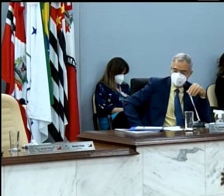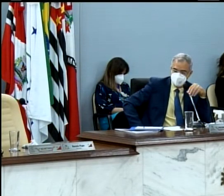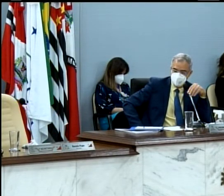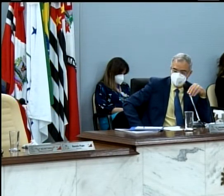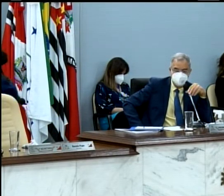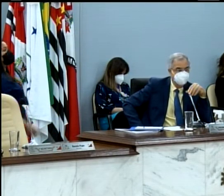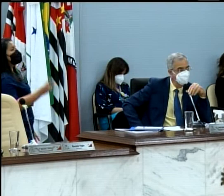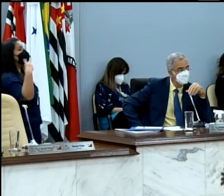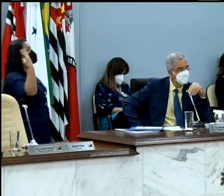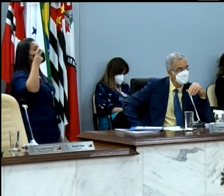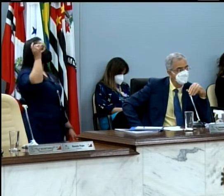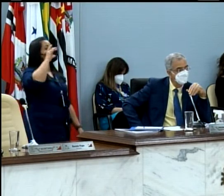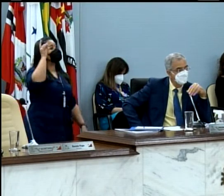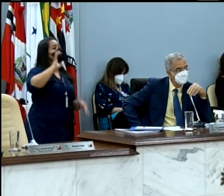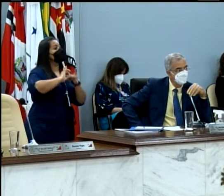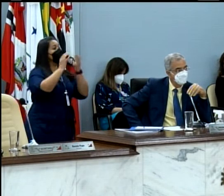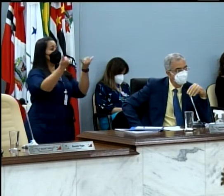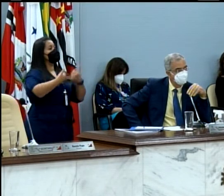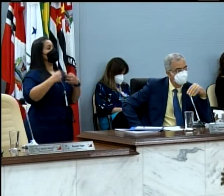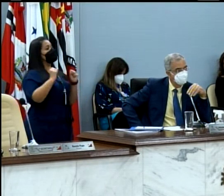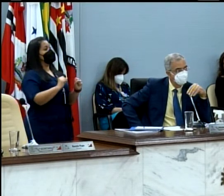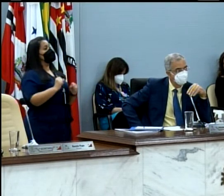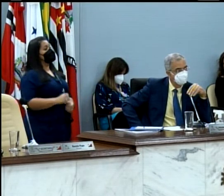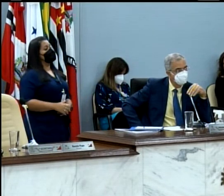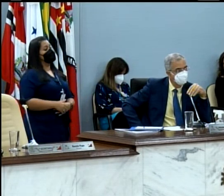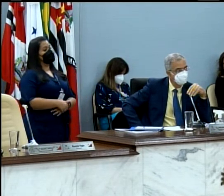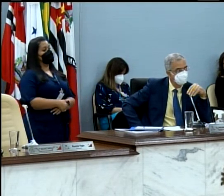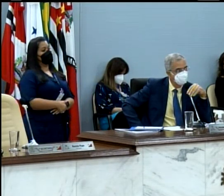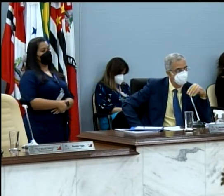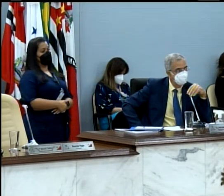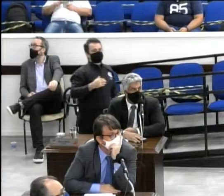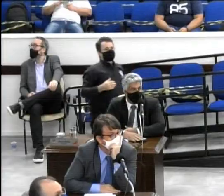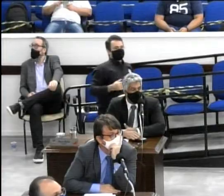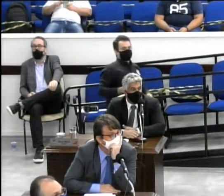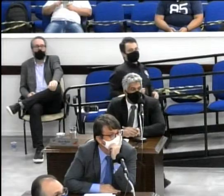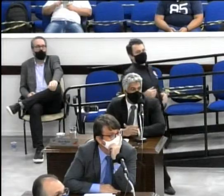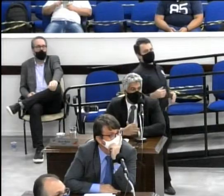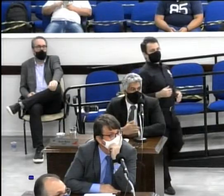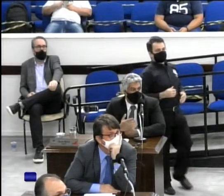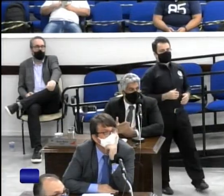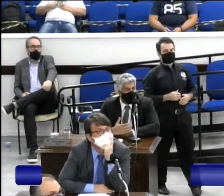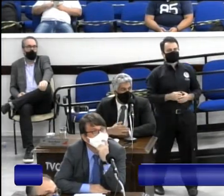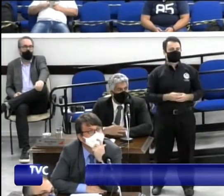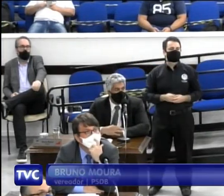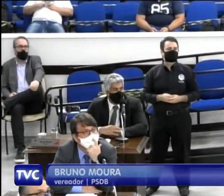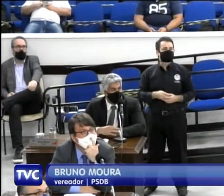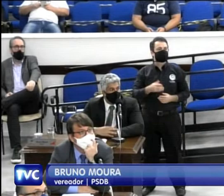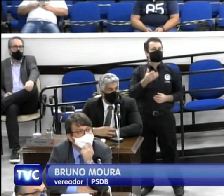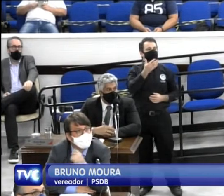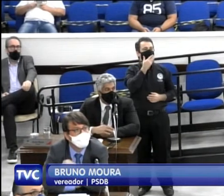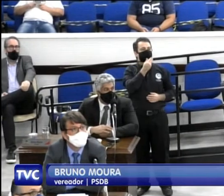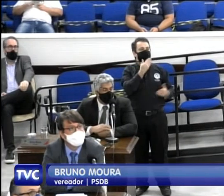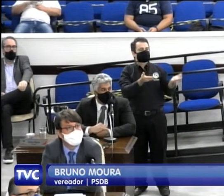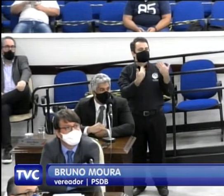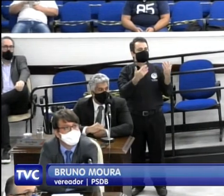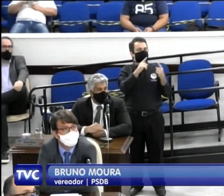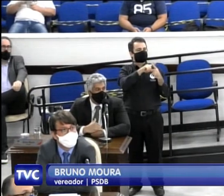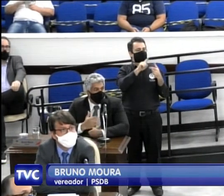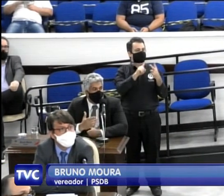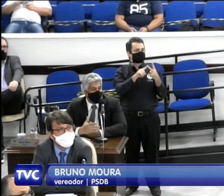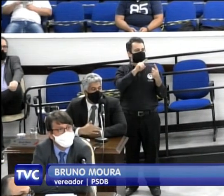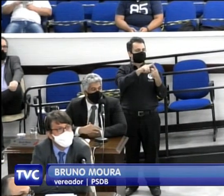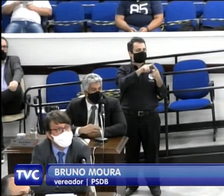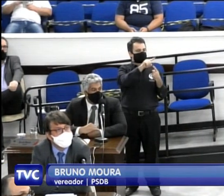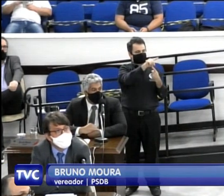consideração do senhor. Presidente, eu queria parabenizar o Danilo, Gustavo, igual o Renato acabou de falar, o jovem hoje tem